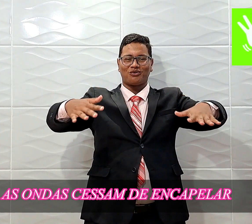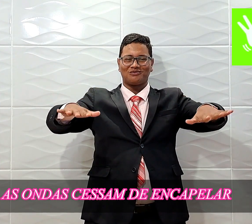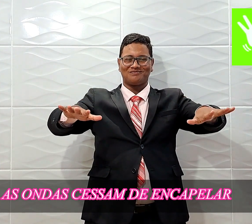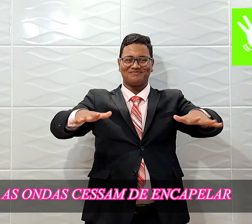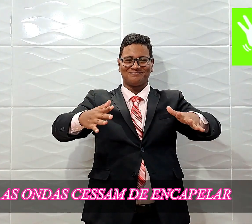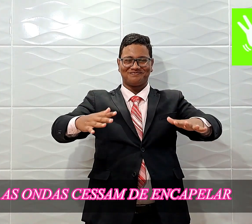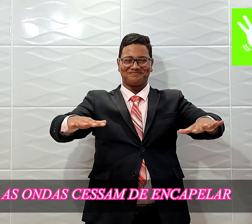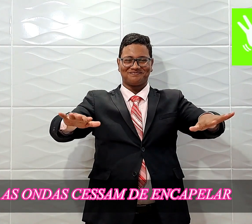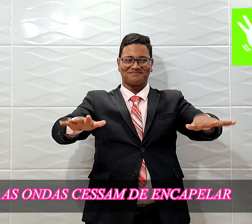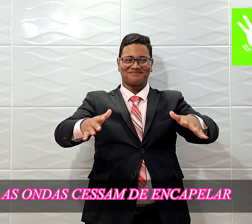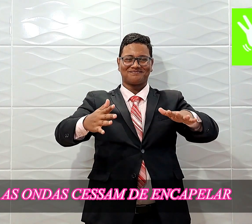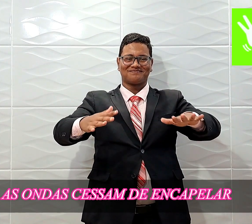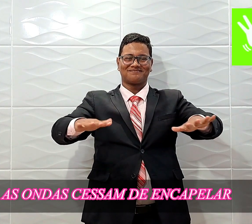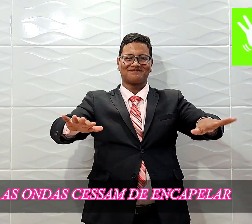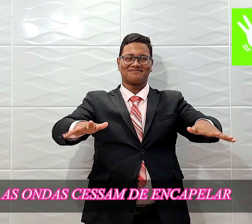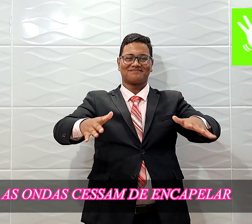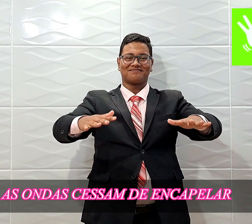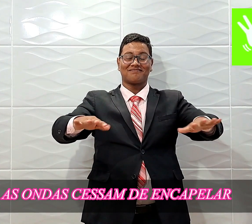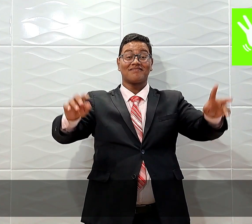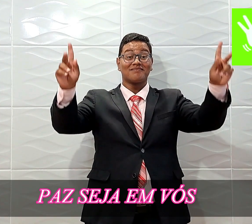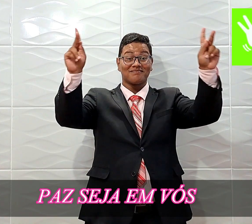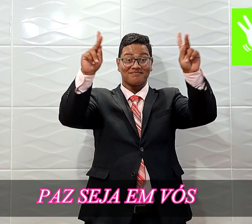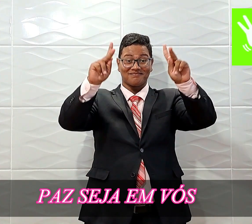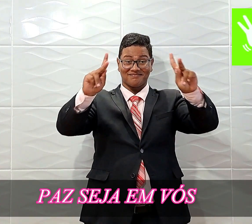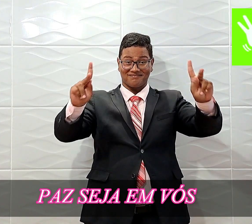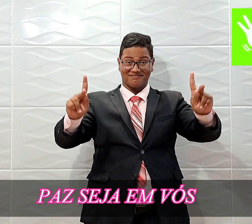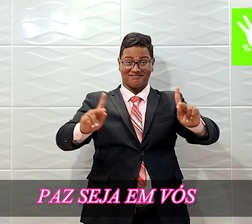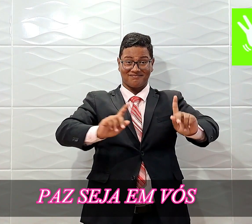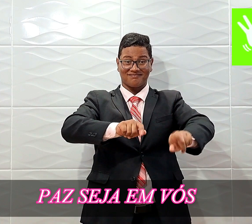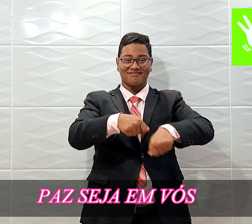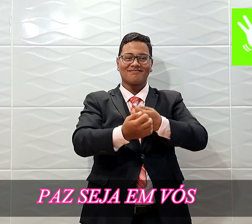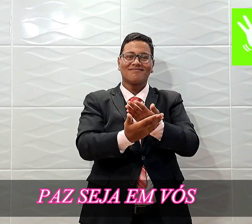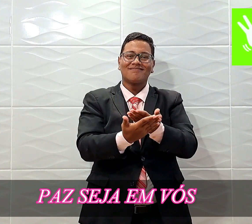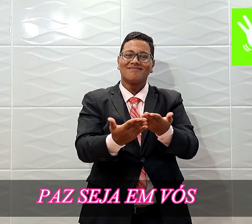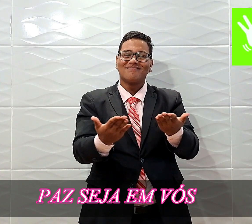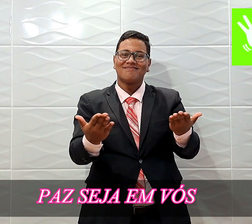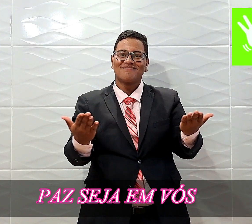encapelar Paz seja em